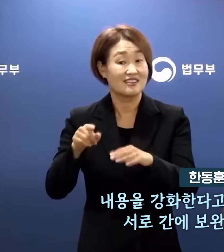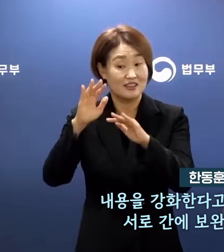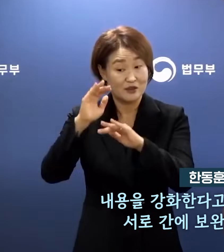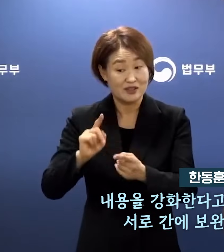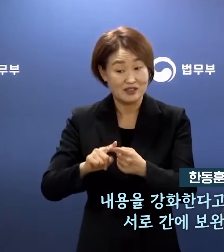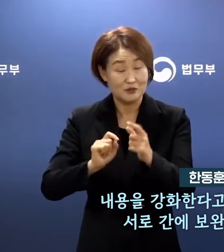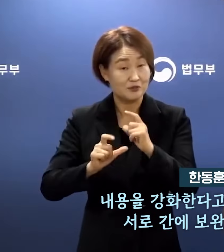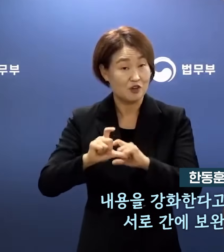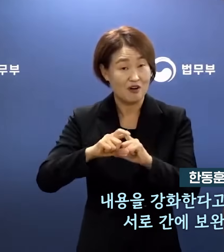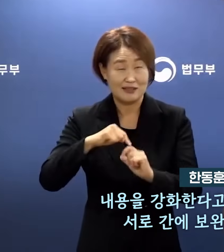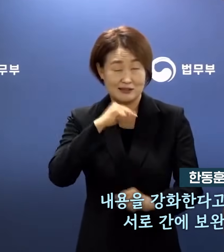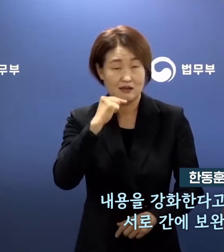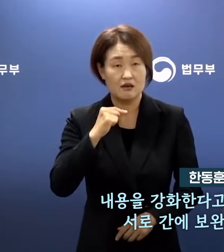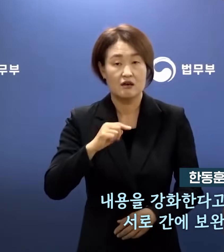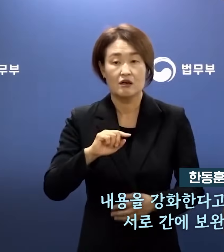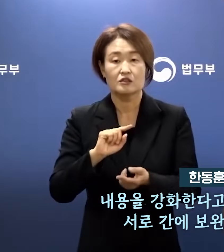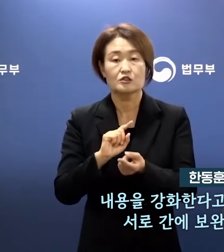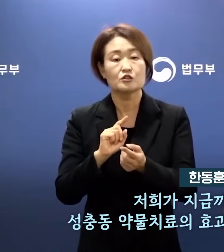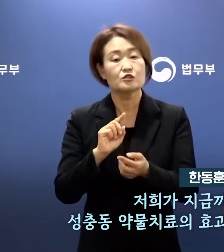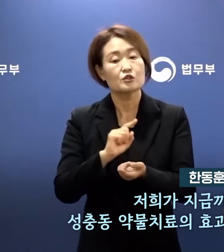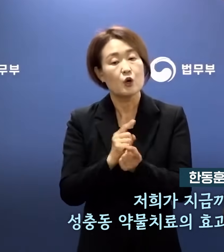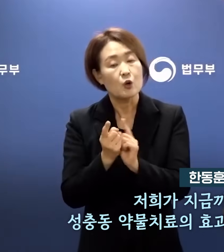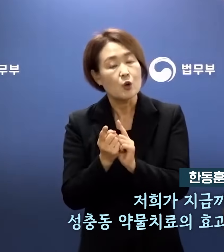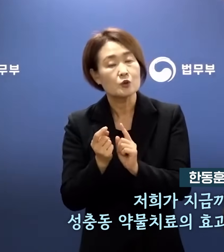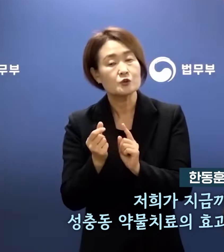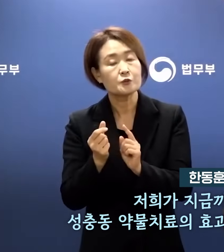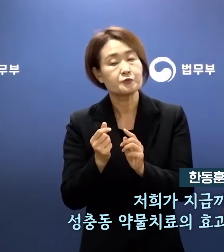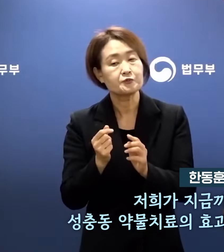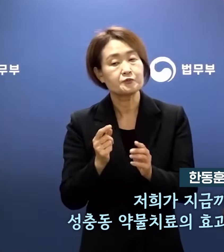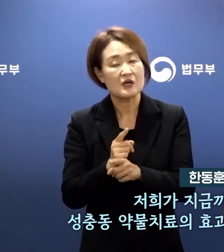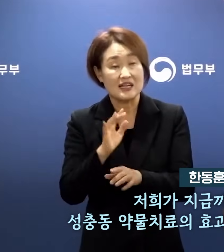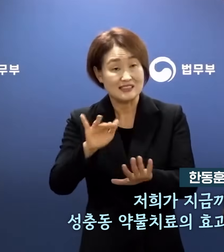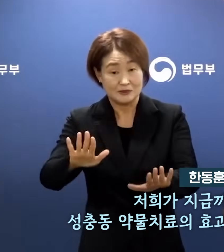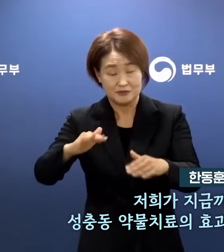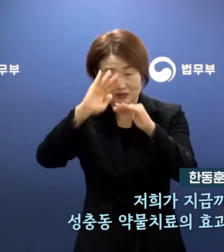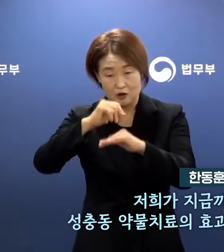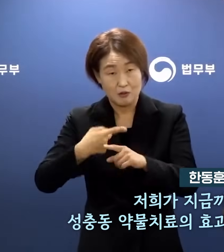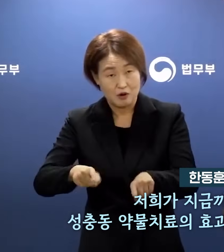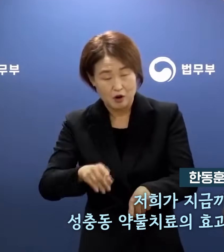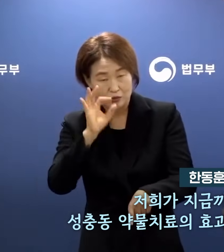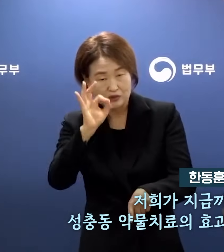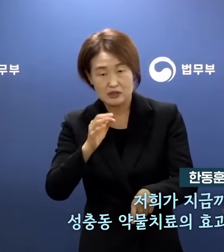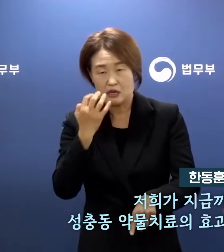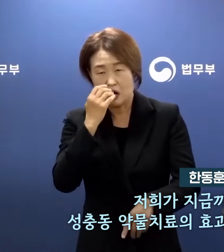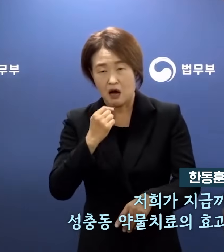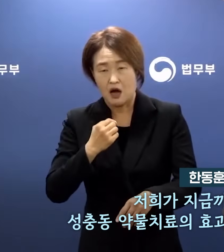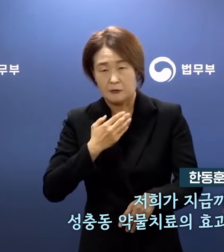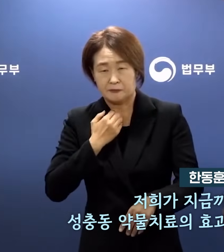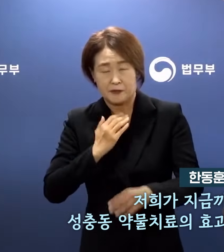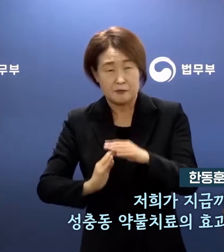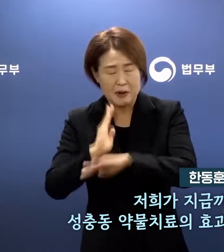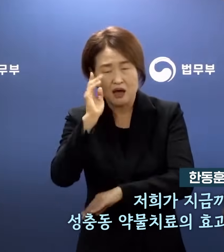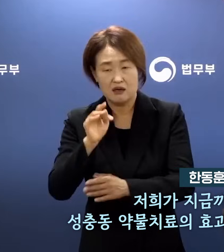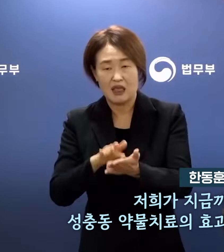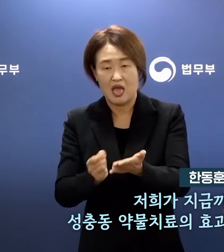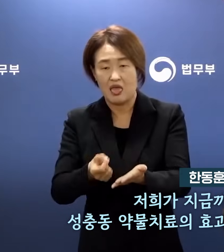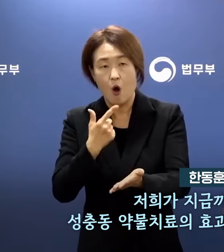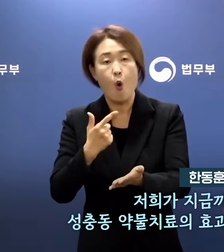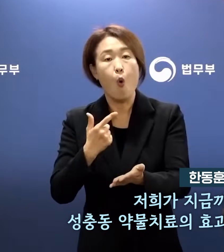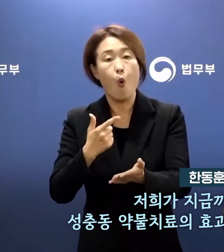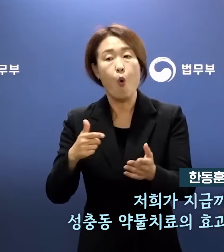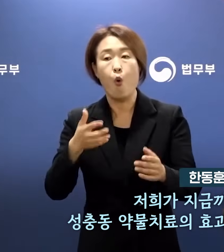말씀드렸지 않습니까? 서로 간에 좀 보완하는 면이 있습니다. 저희가 지금까지 분석해본 결과 송충동 약물 치료의 효과는